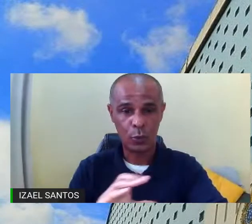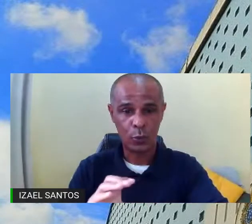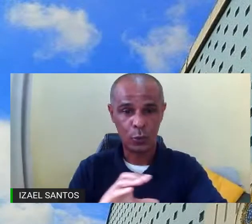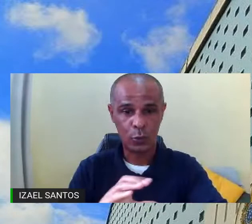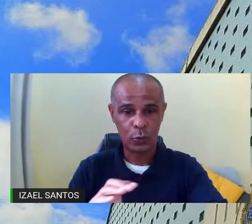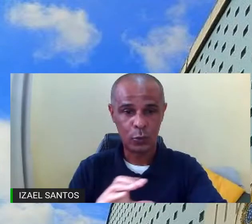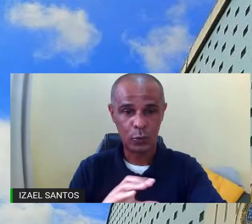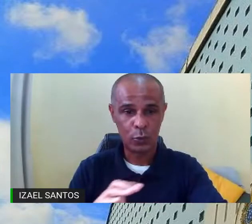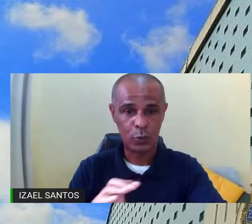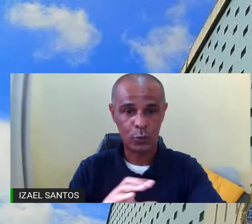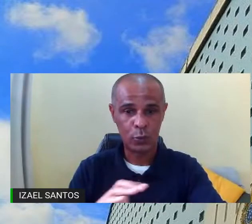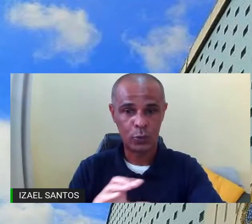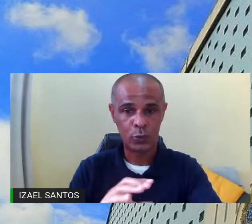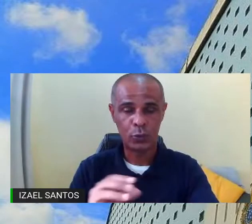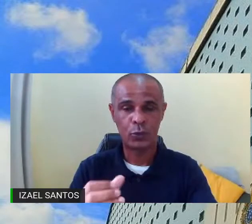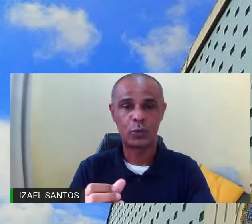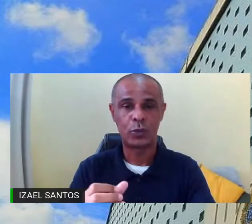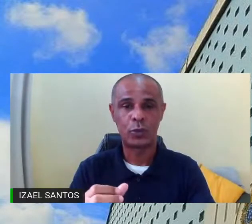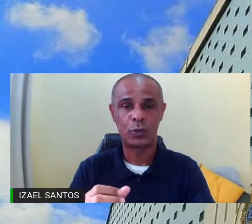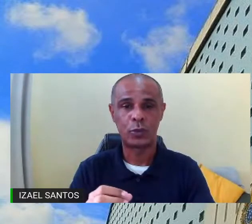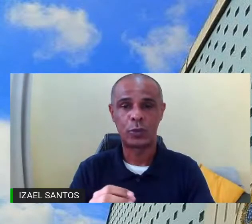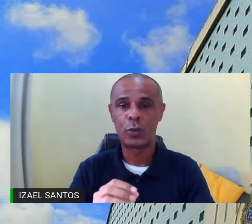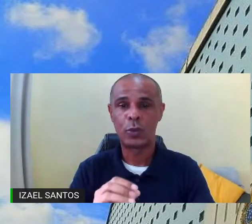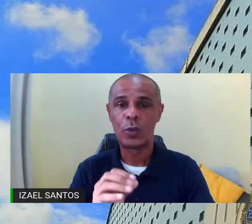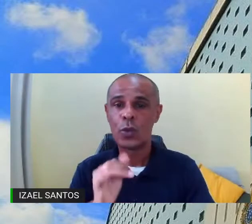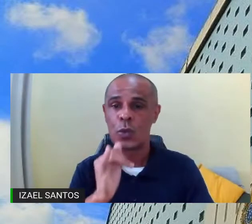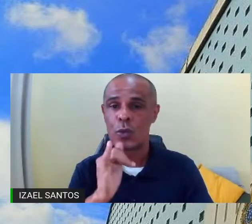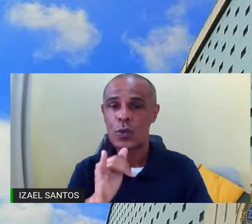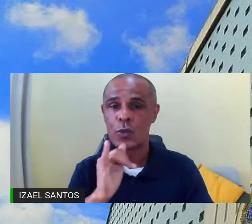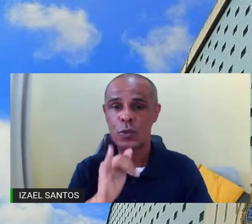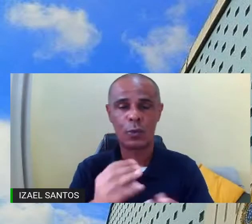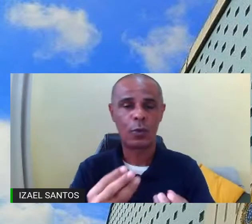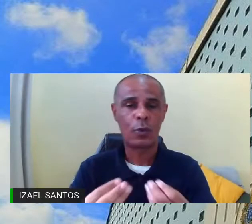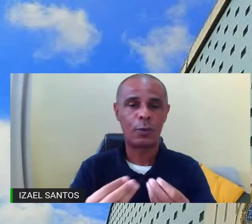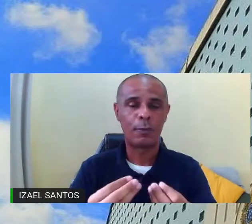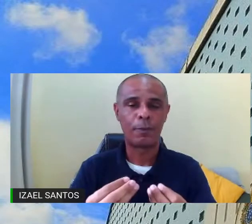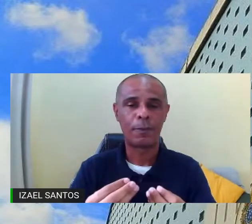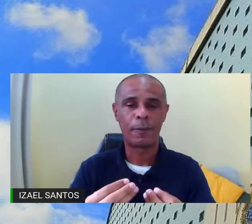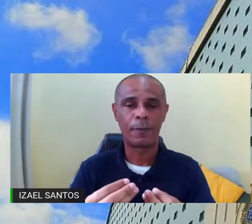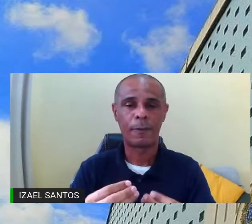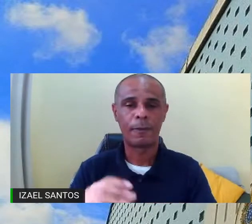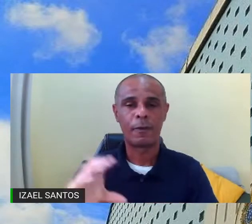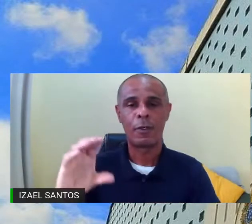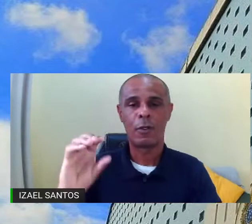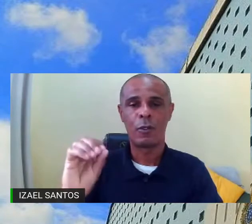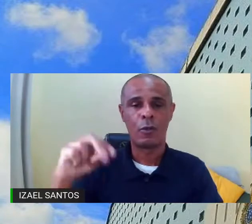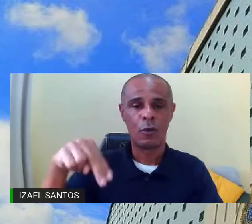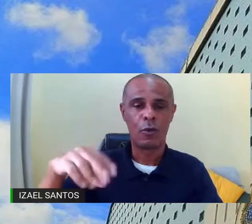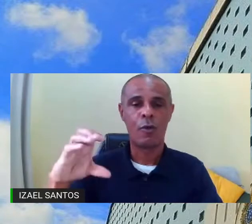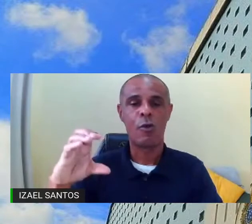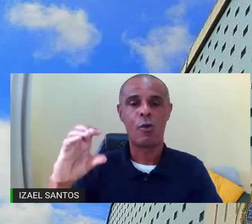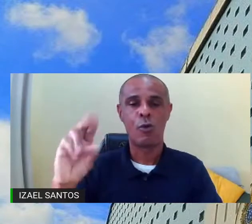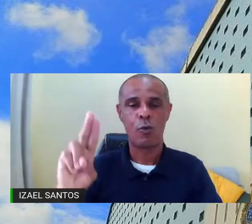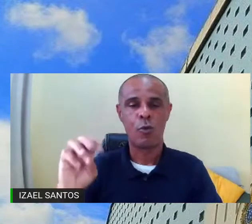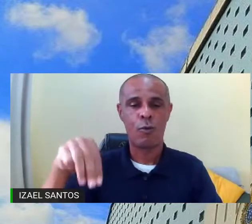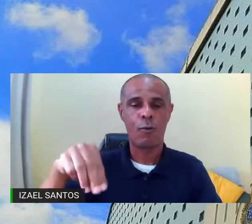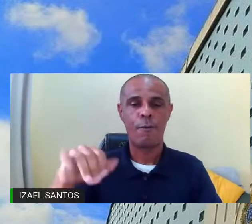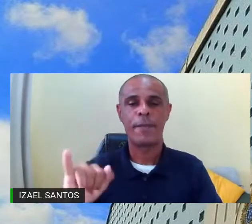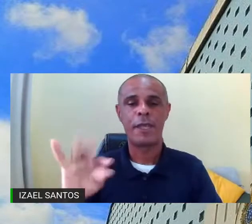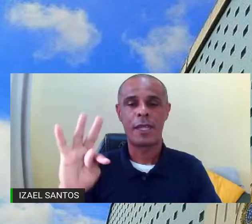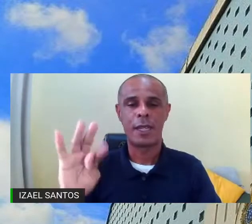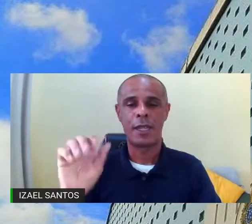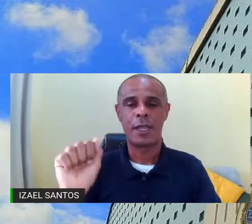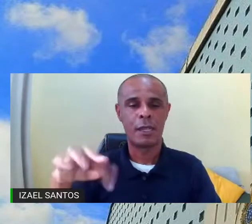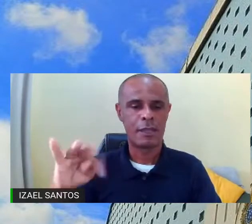o subsequente não. Subsequente é outra coisa, mas os concomitantes mostrou que é impossível o integrado e é impossível uma boa educação